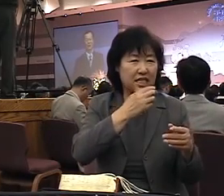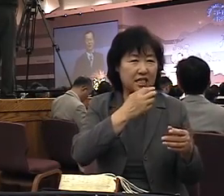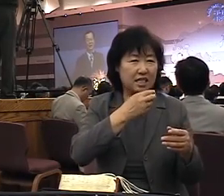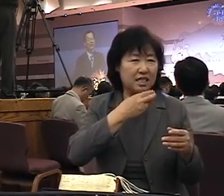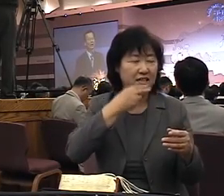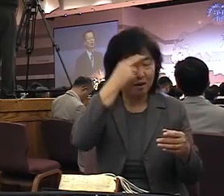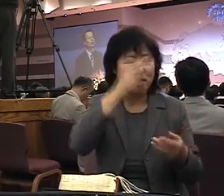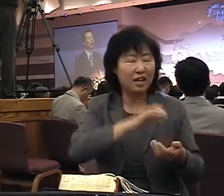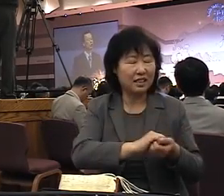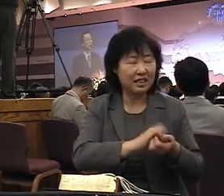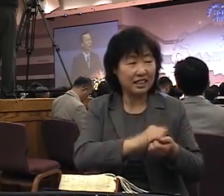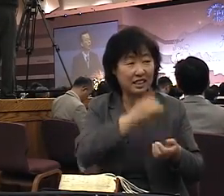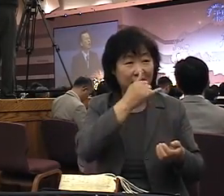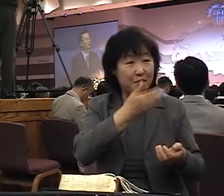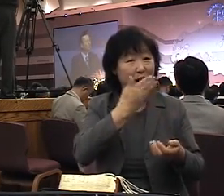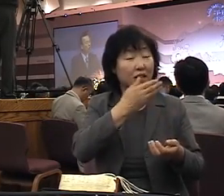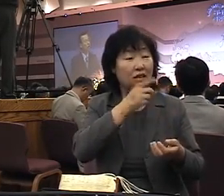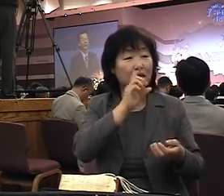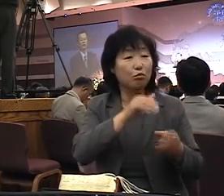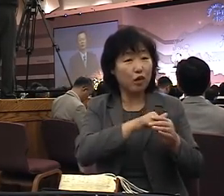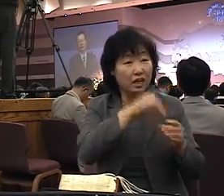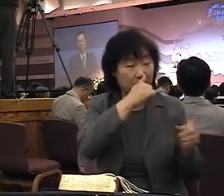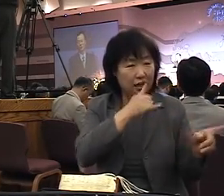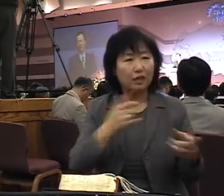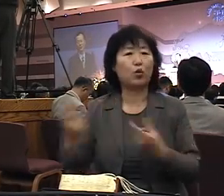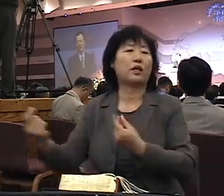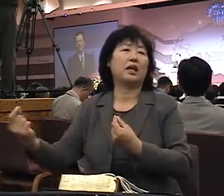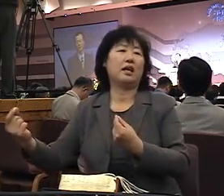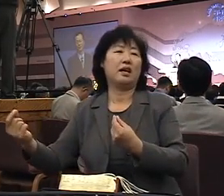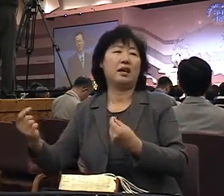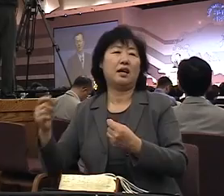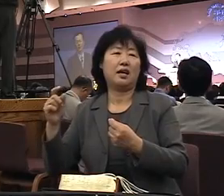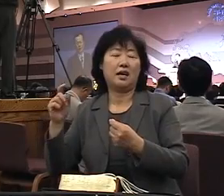노는 때였는데 사실 성적으로 루스해지는 때였습니다.